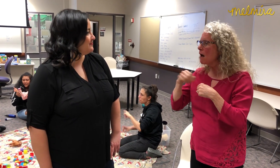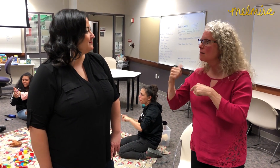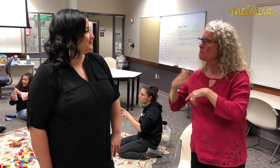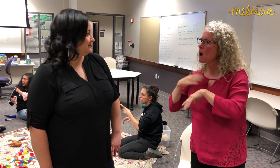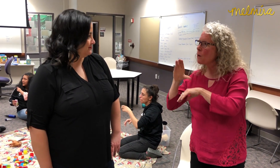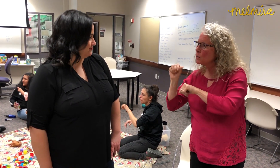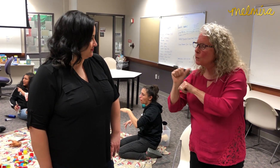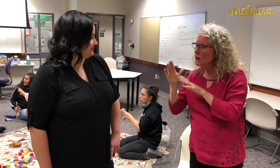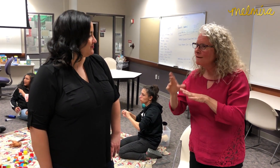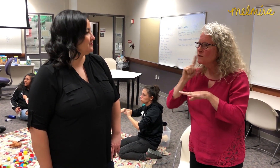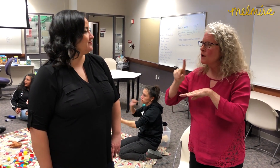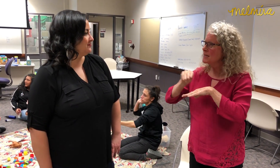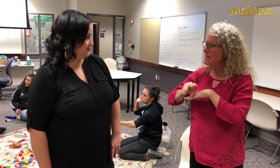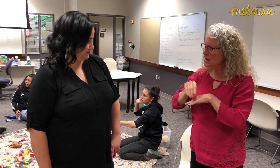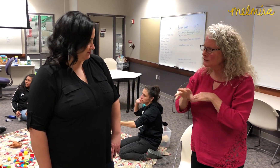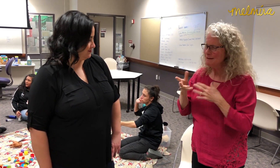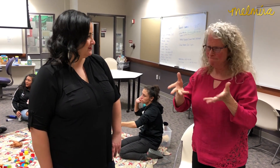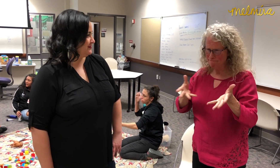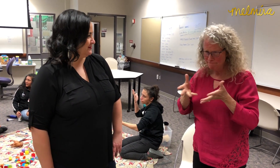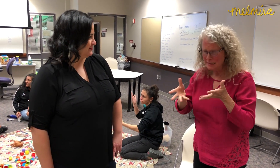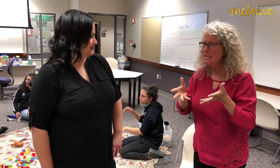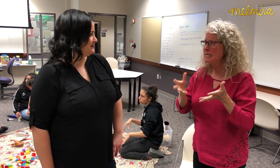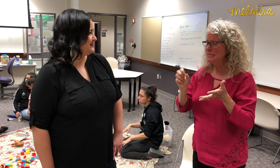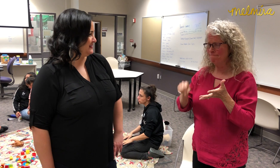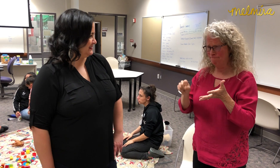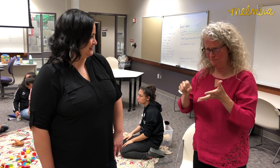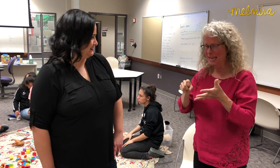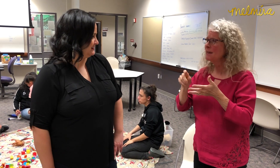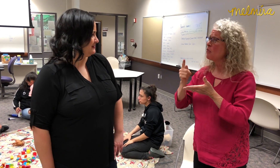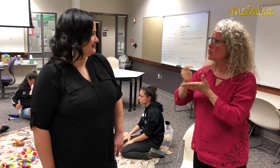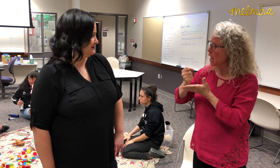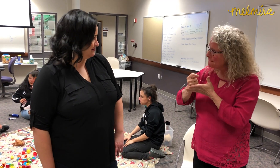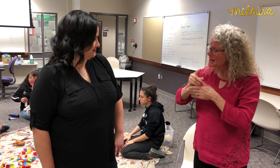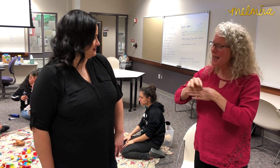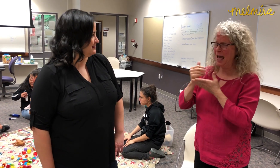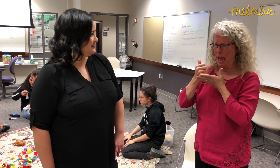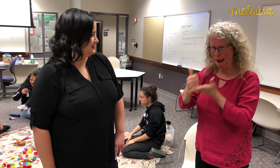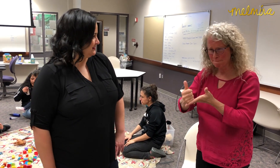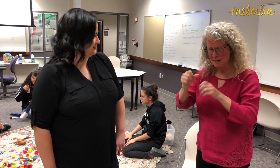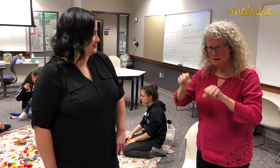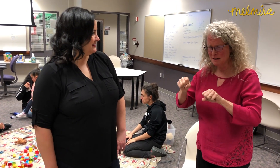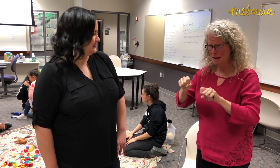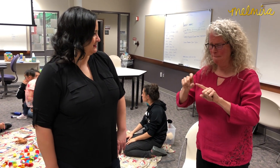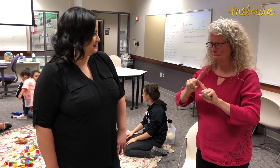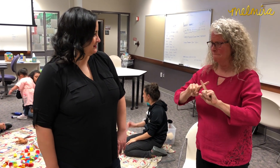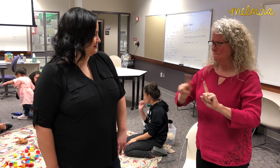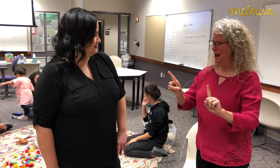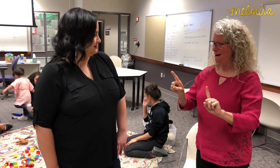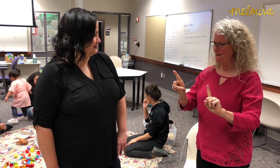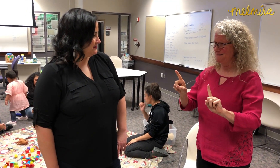It's where you find fruit trees. We've had this orchard since I was a big little kid.